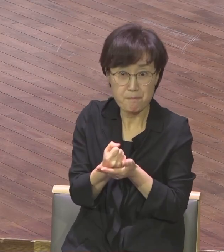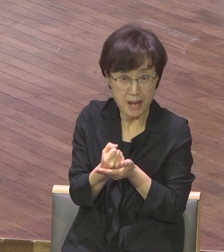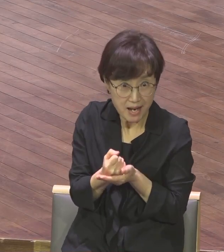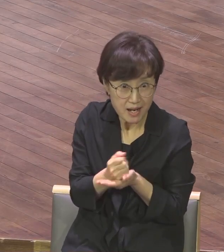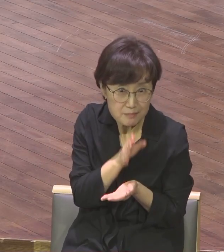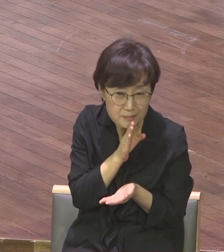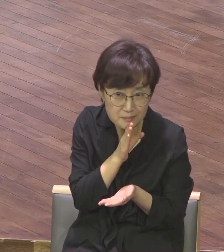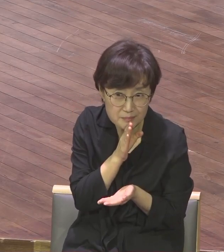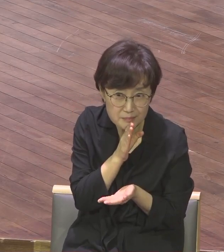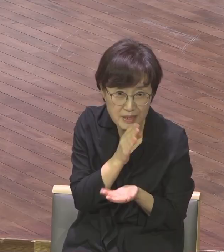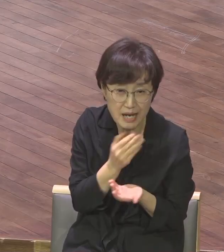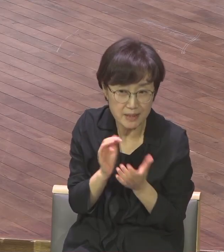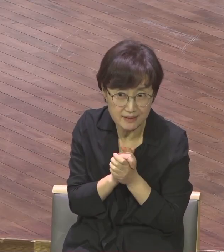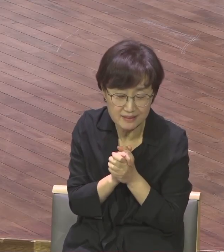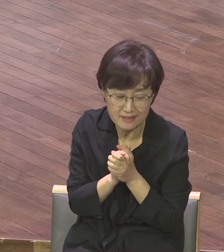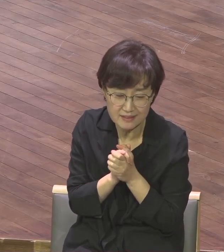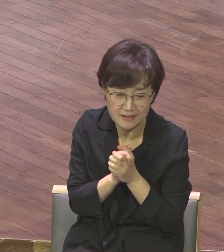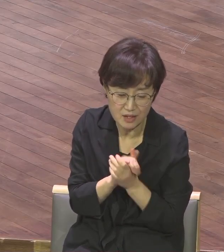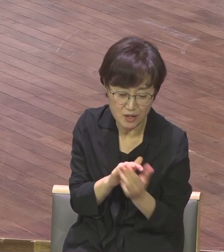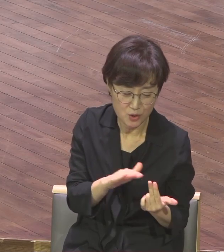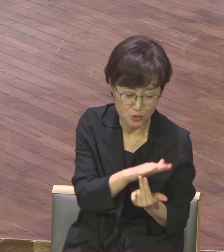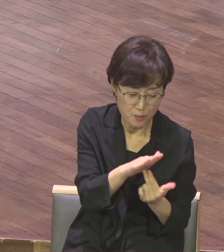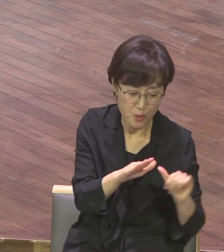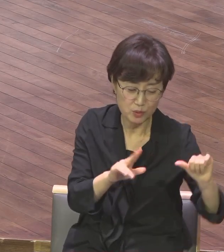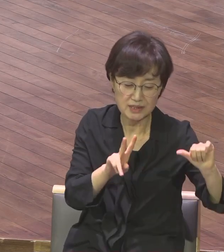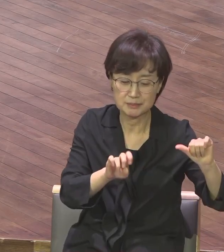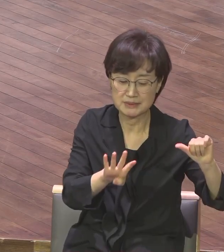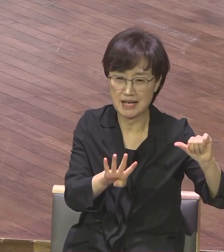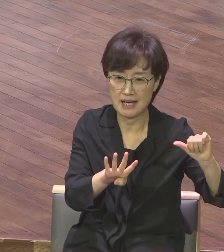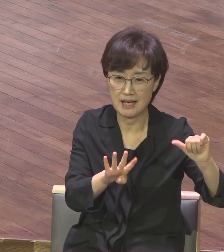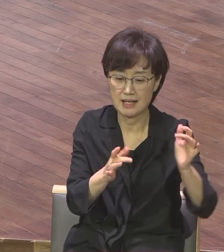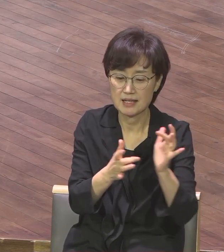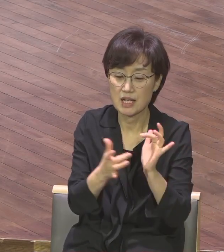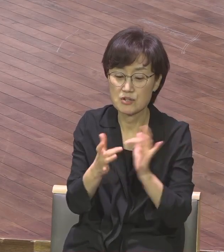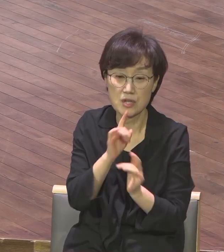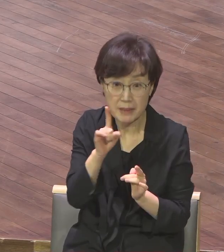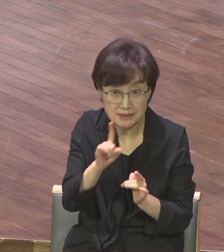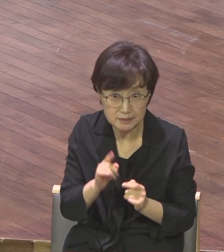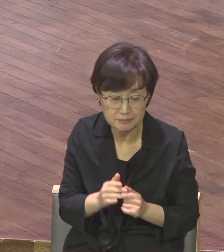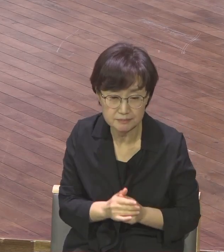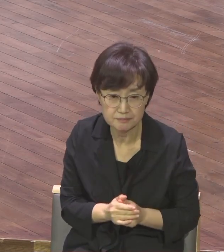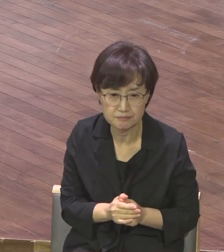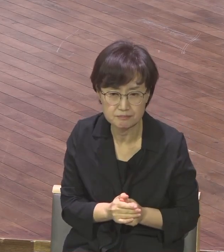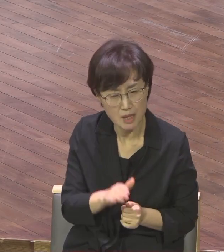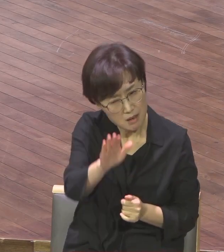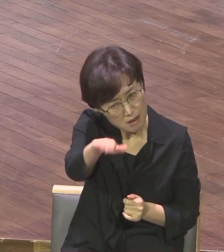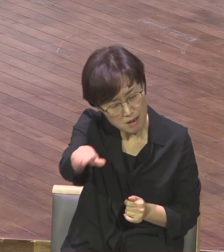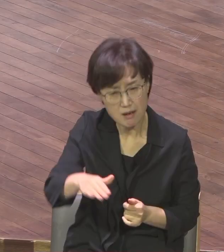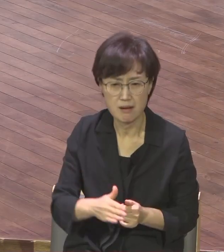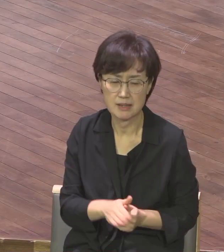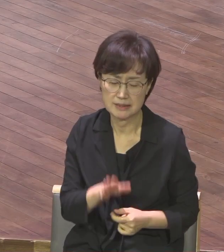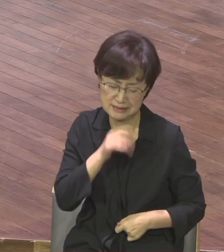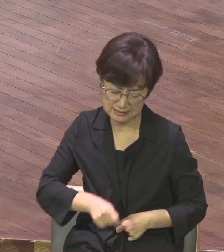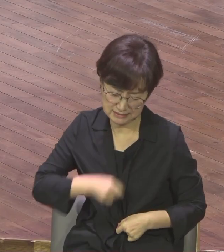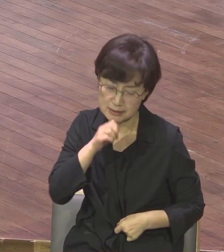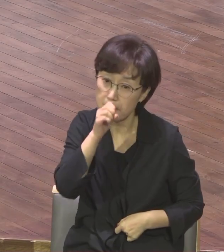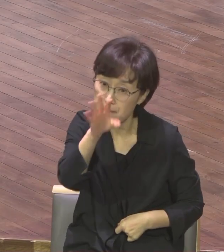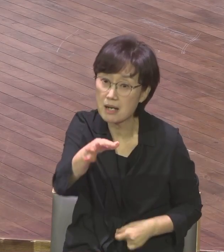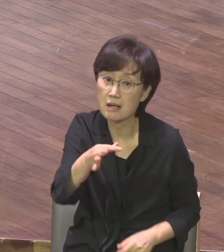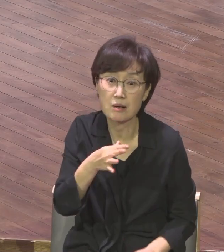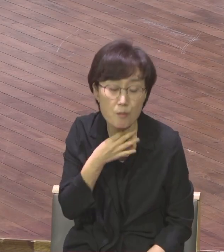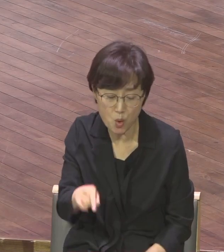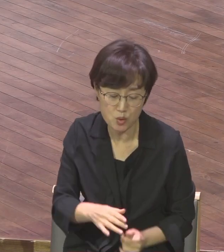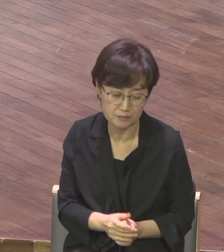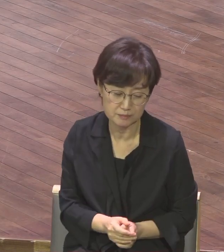얻었습니다. 요한복음 5장 24절에 예수님께서 친히 말씀하셨어요. 내가 진실로 진실로 너에게